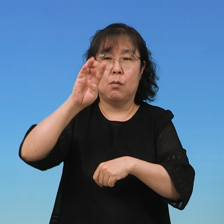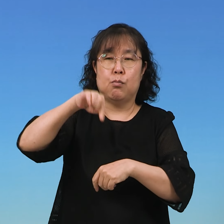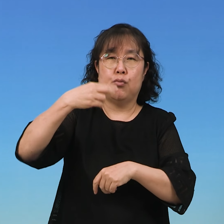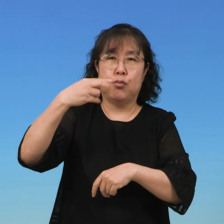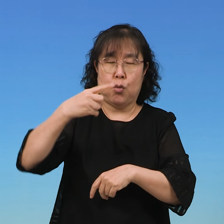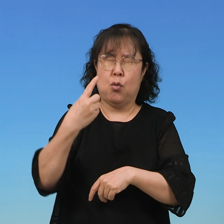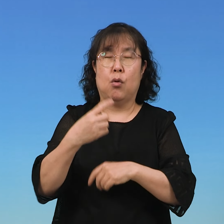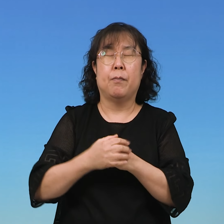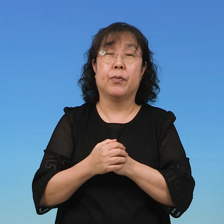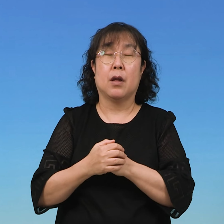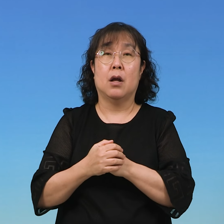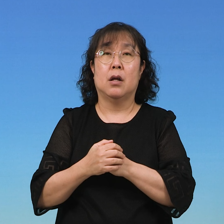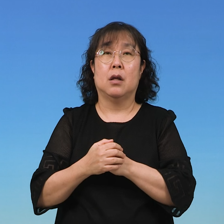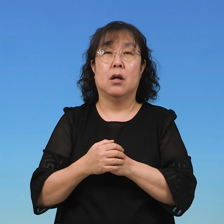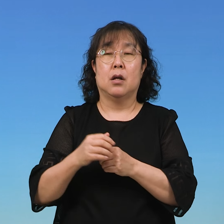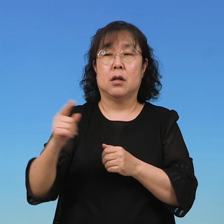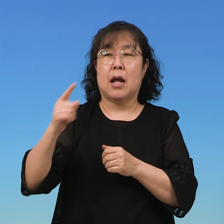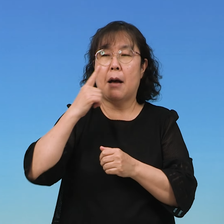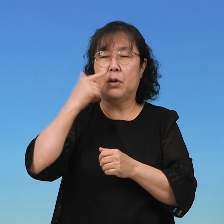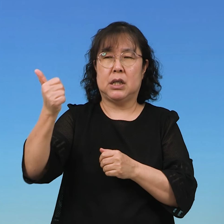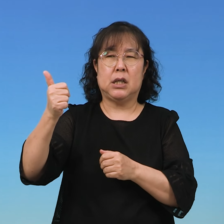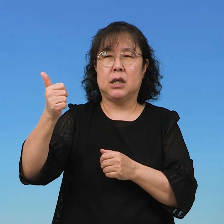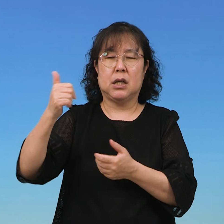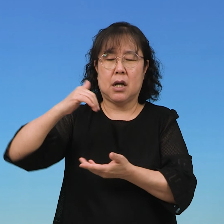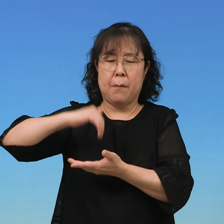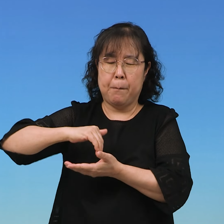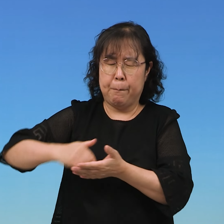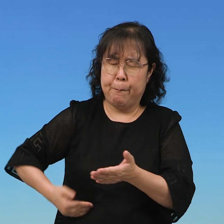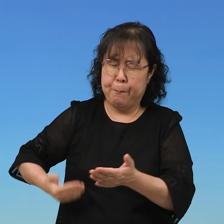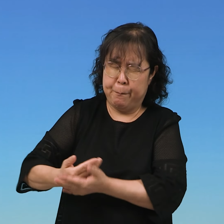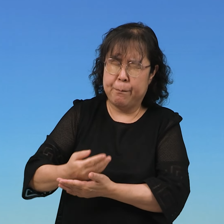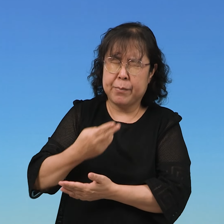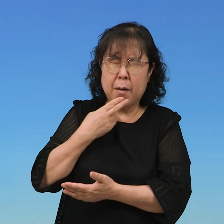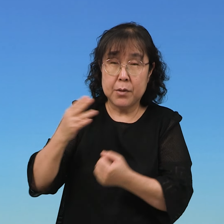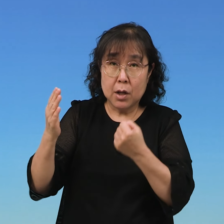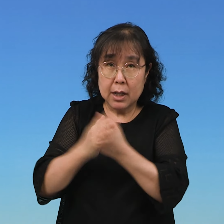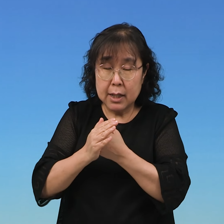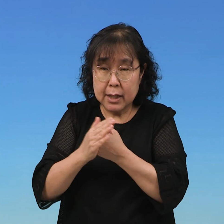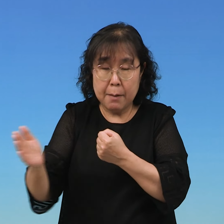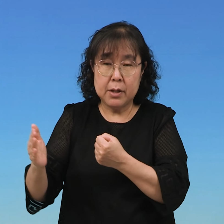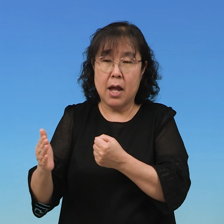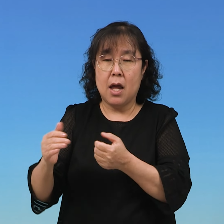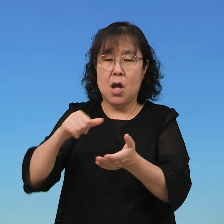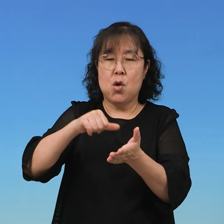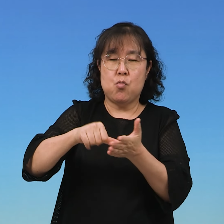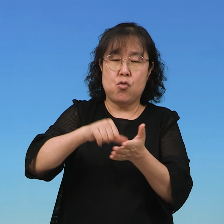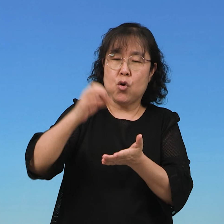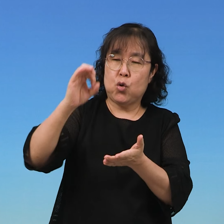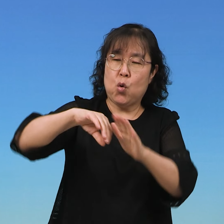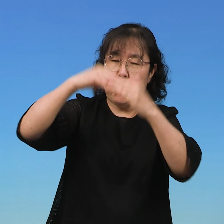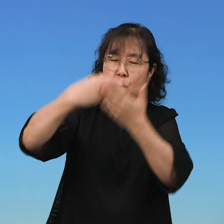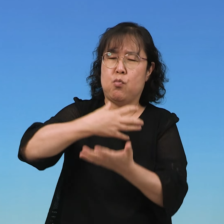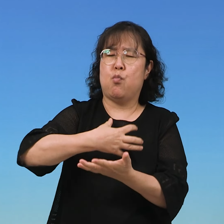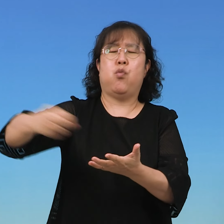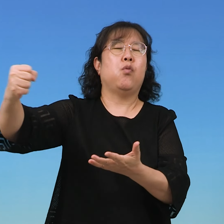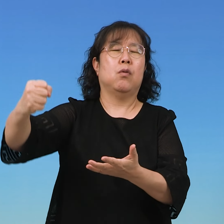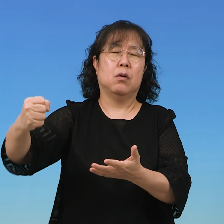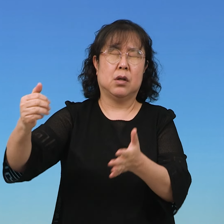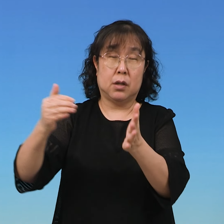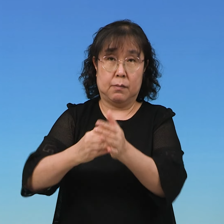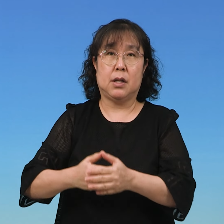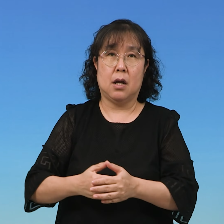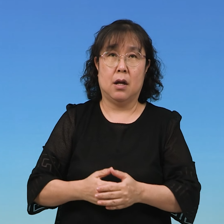돌아설 기미가 보이지 않자 물질까지 모조리 빼앗아 가셨습니다. 철저하게 아버지를 돌려놓으려는 하나님의